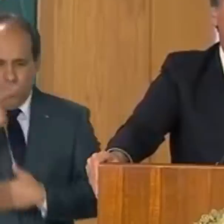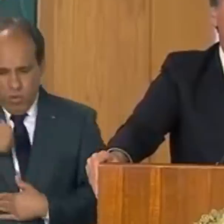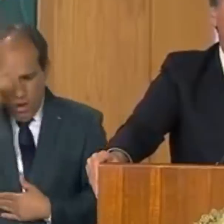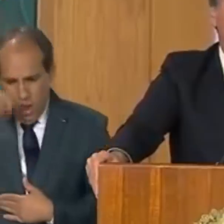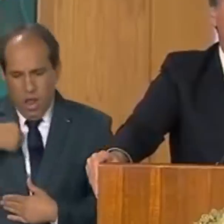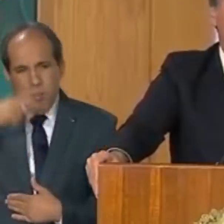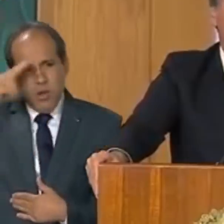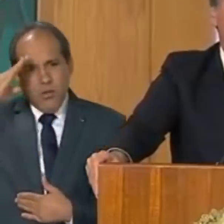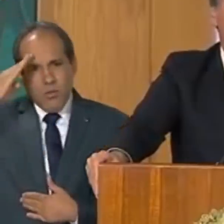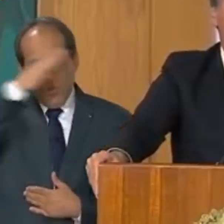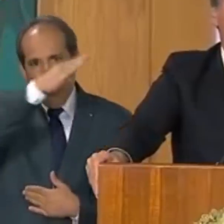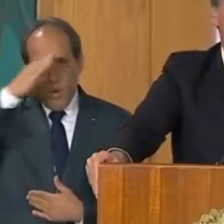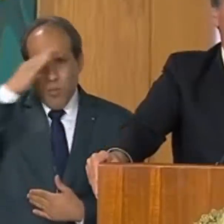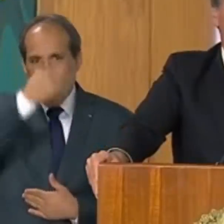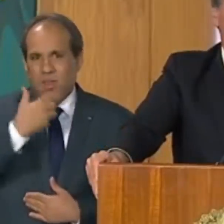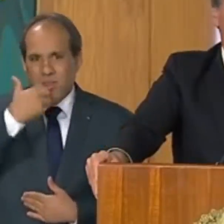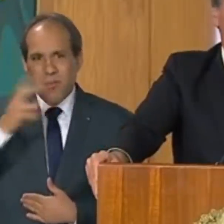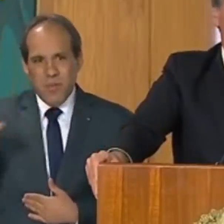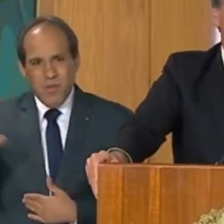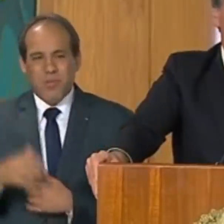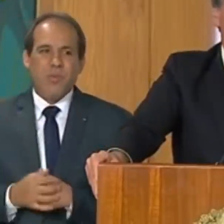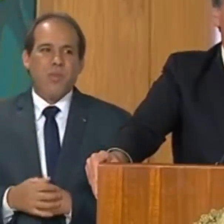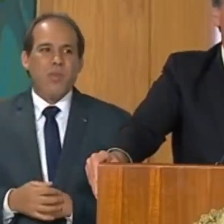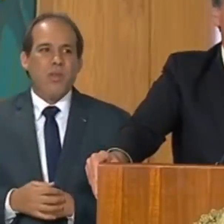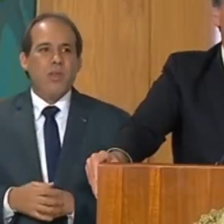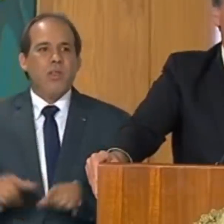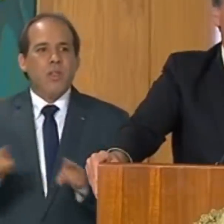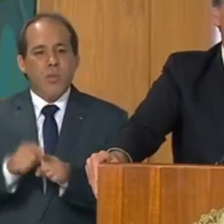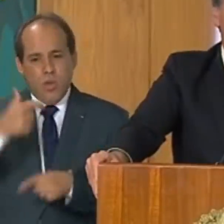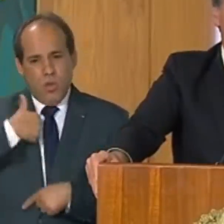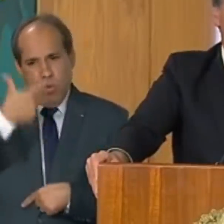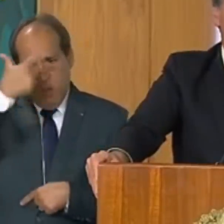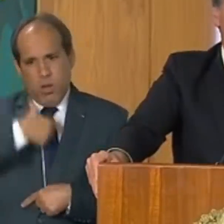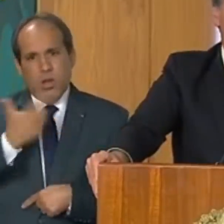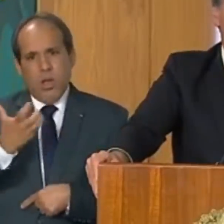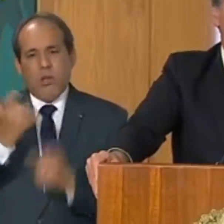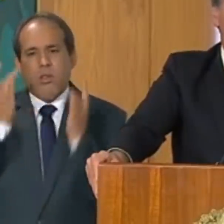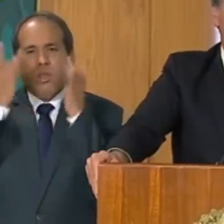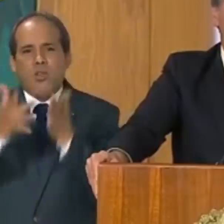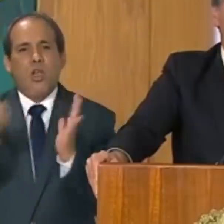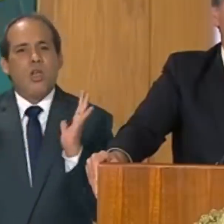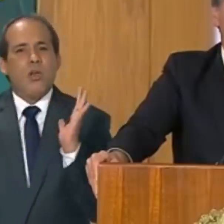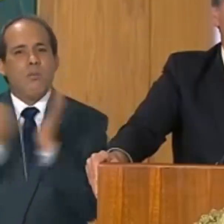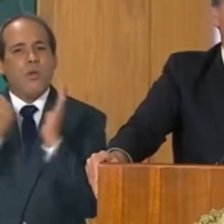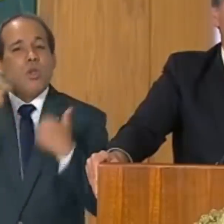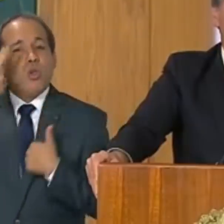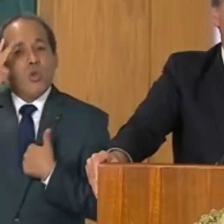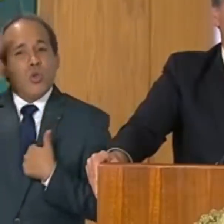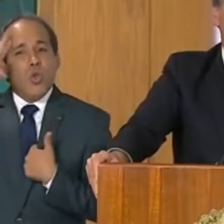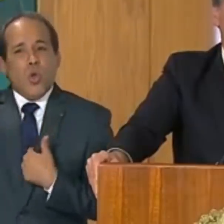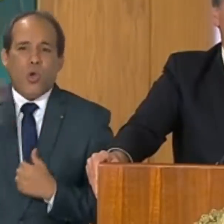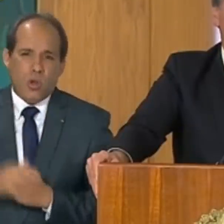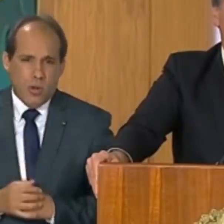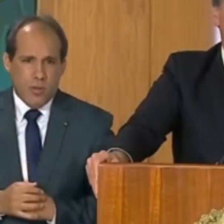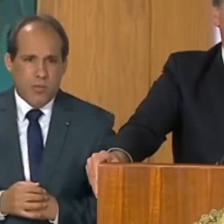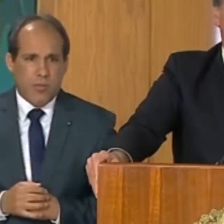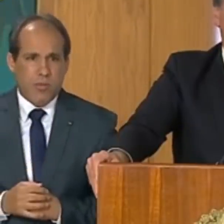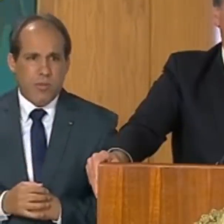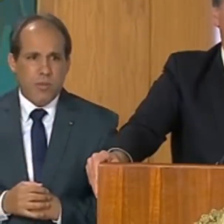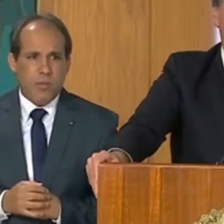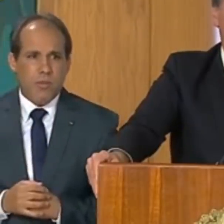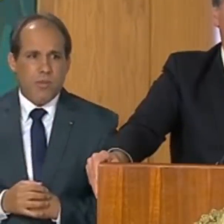lembrado e deixado uma história onde se possa